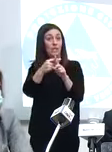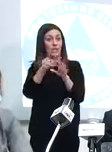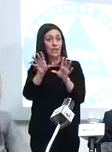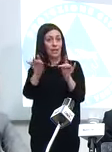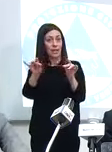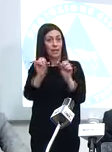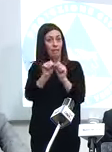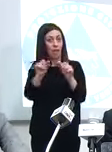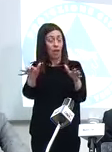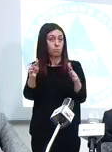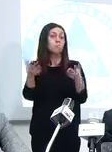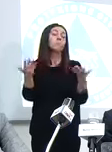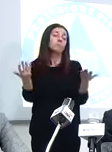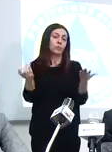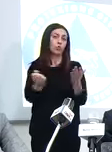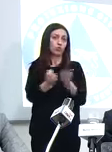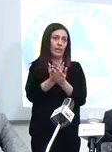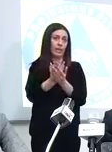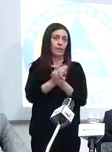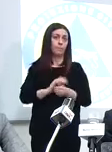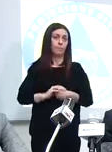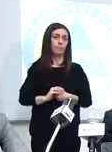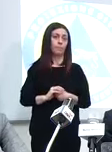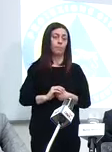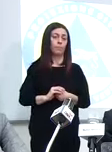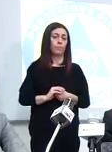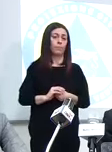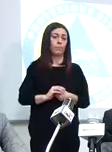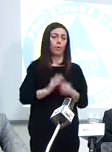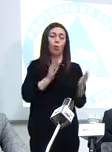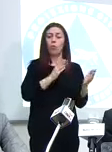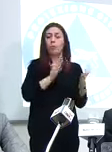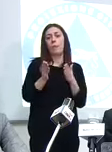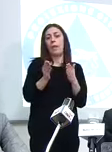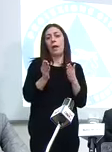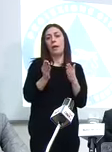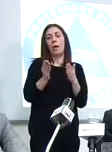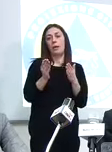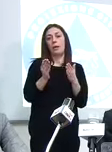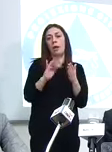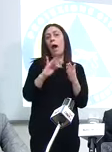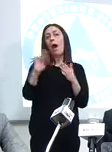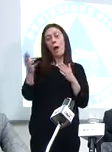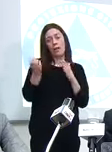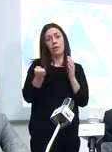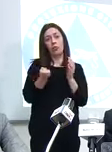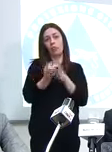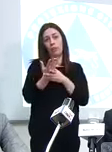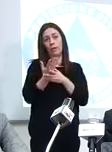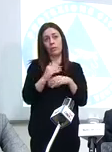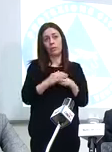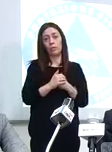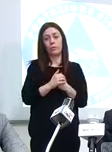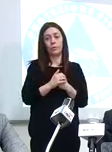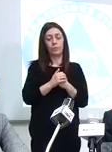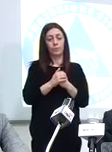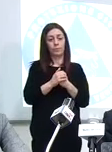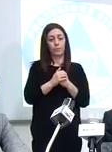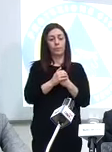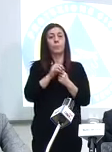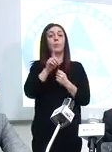Questo capita, è capitato in altri ospedali, sa benissimo, anche in qualche